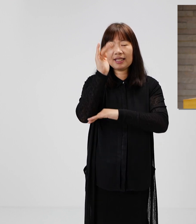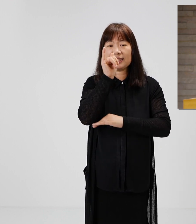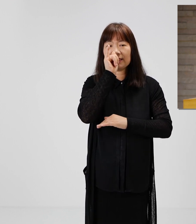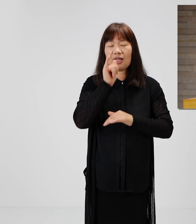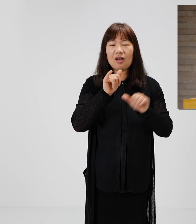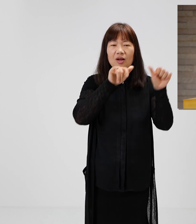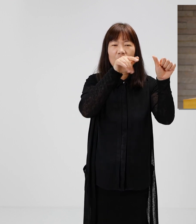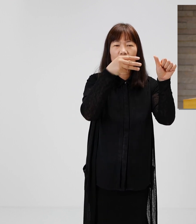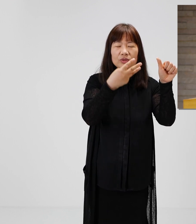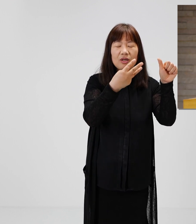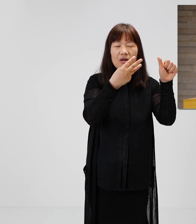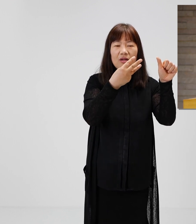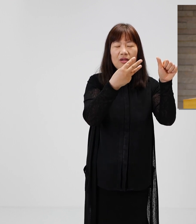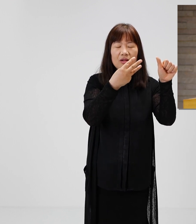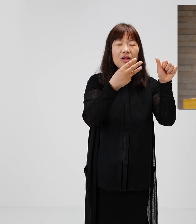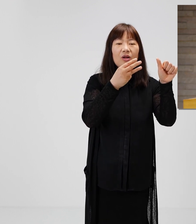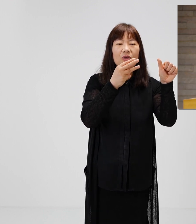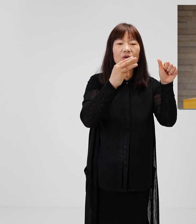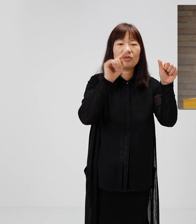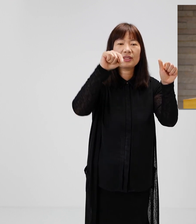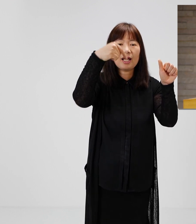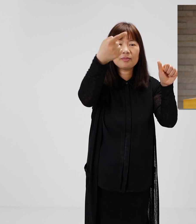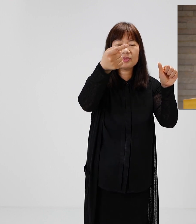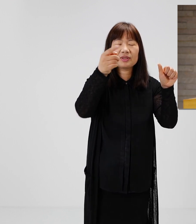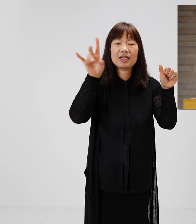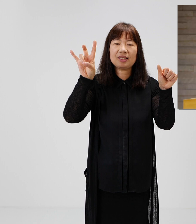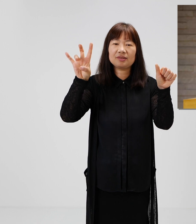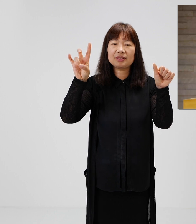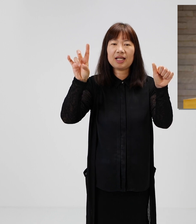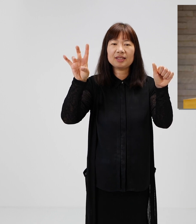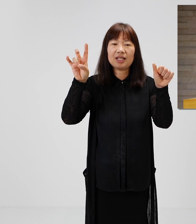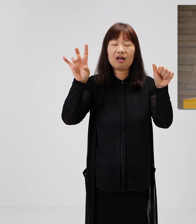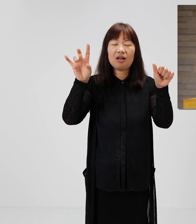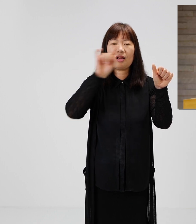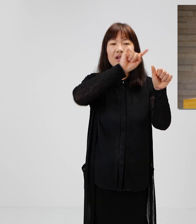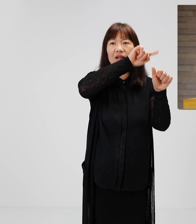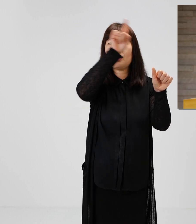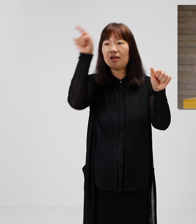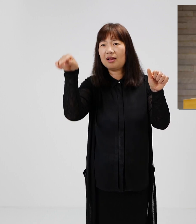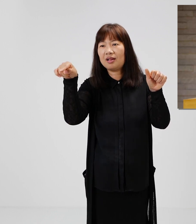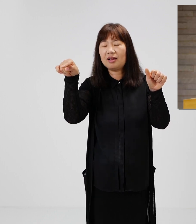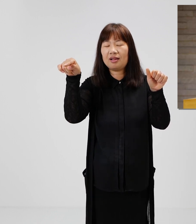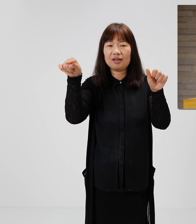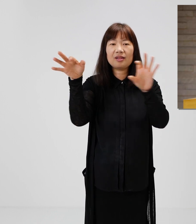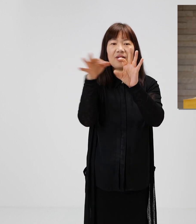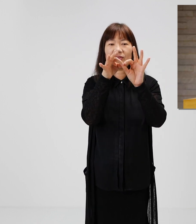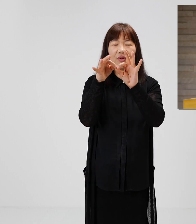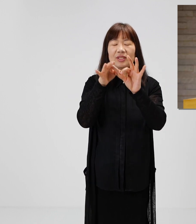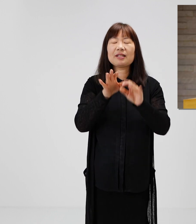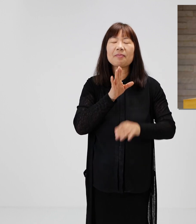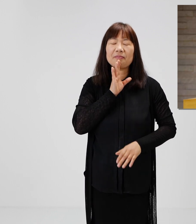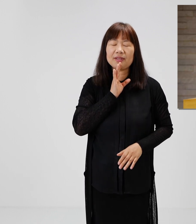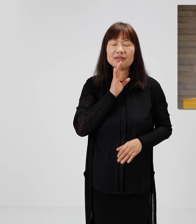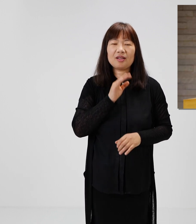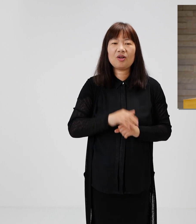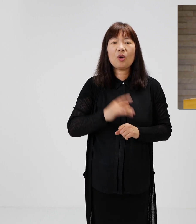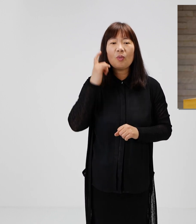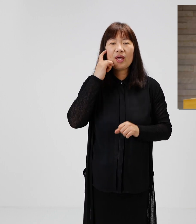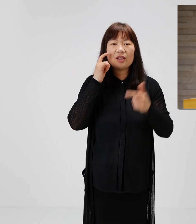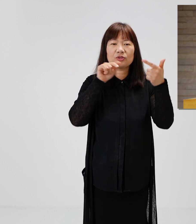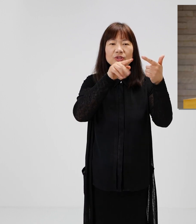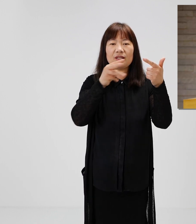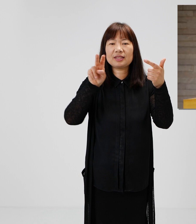어디로 건너뛰어야 맞는가 하면 24절로 건너뛰어야 맞아요. 그러니까 이와